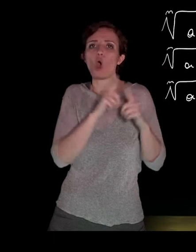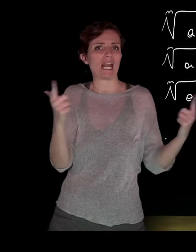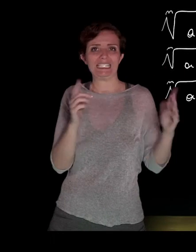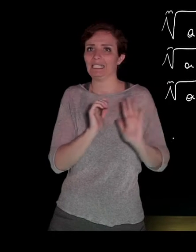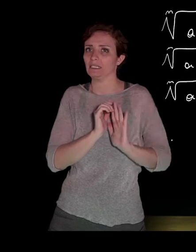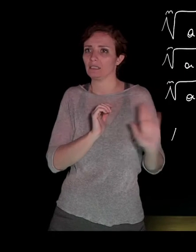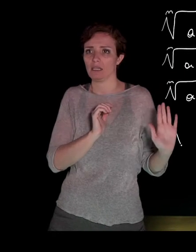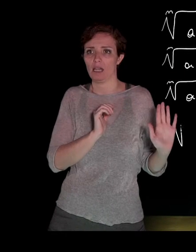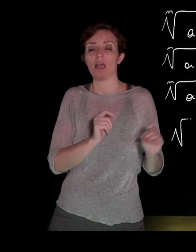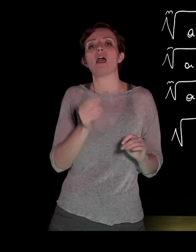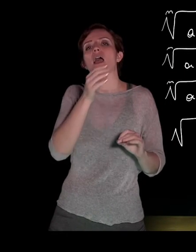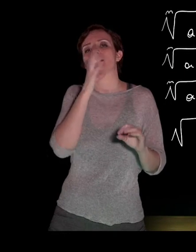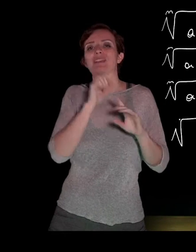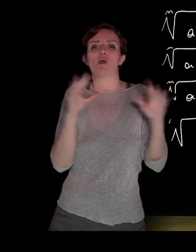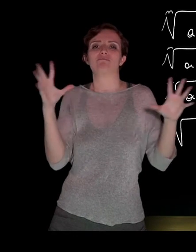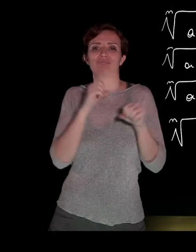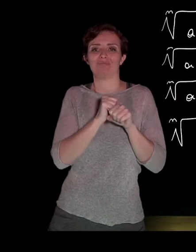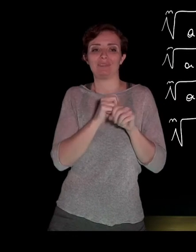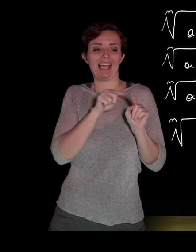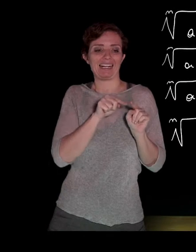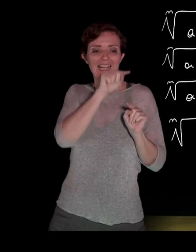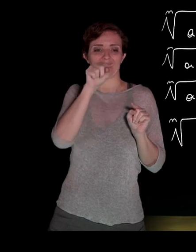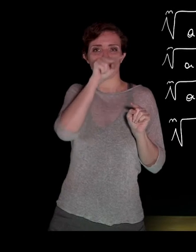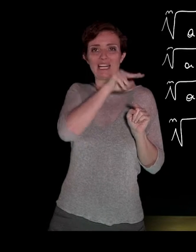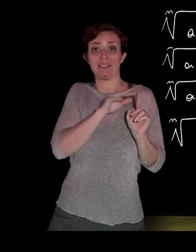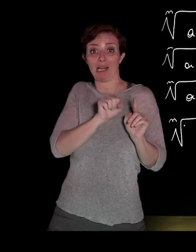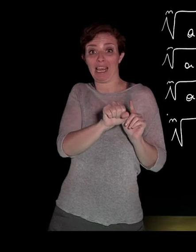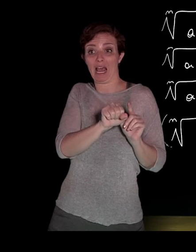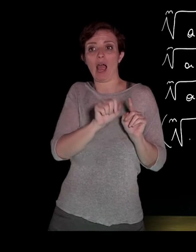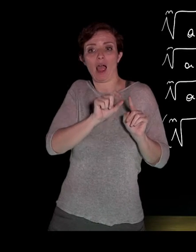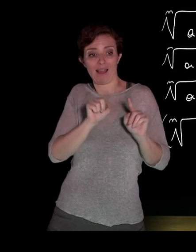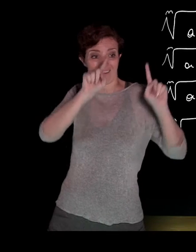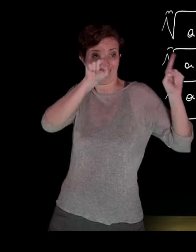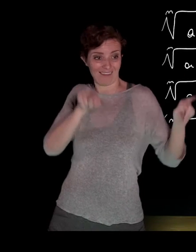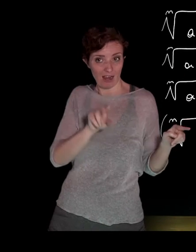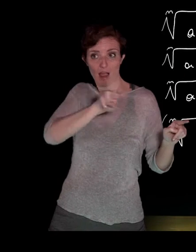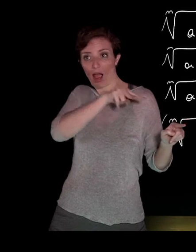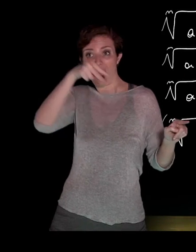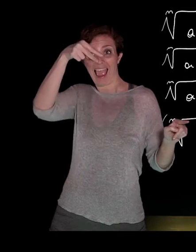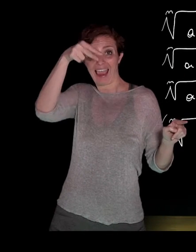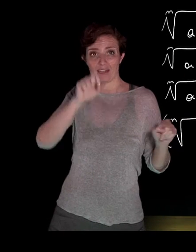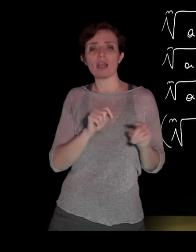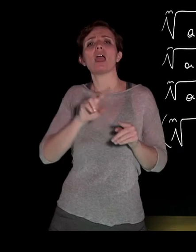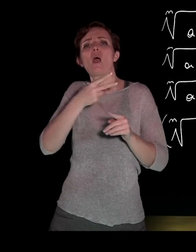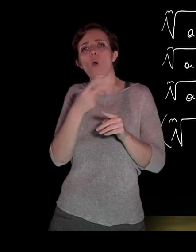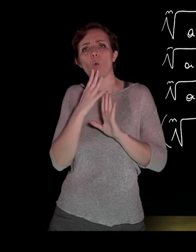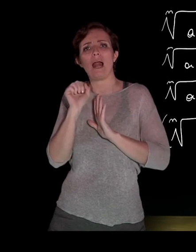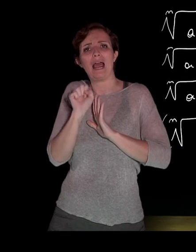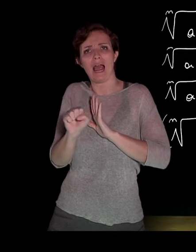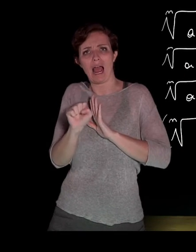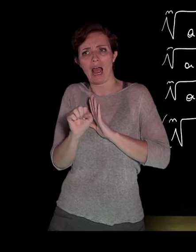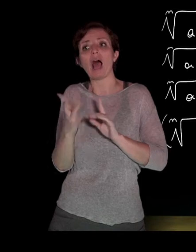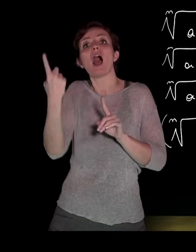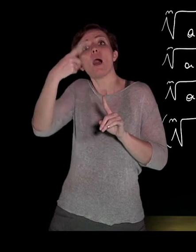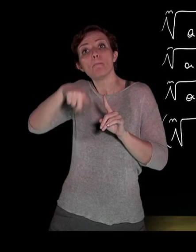possiamo quindi andare a sintetizzare dicendo che la radice ennesima di ha elevato alla n è uguale a da